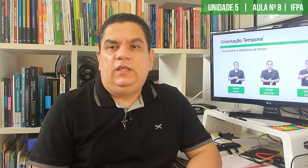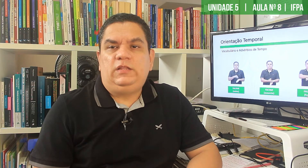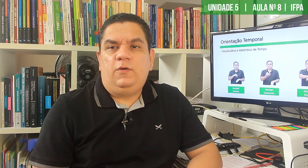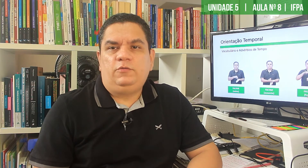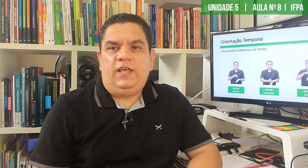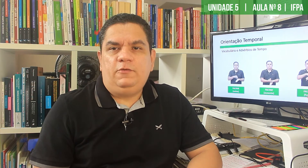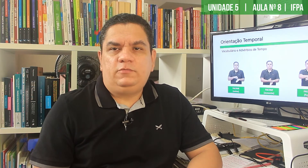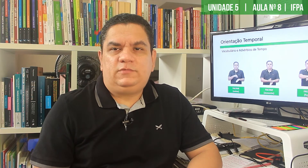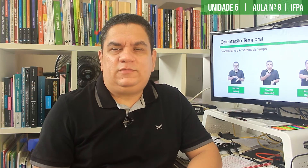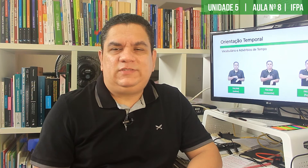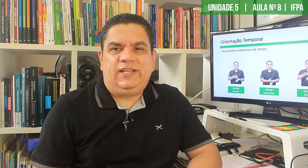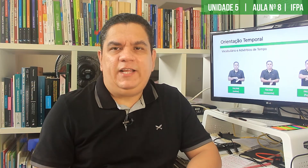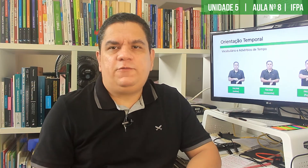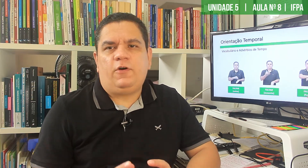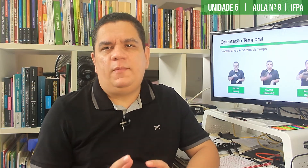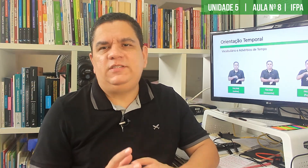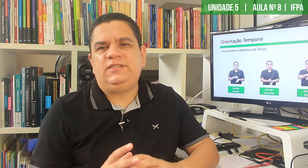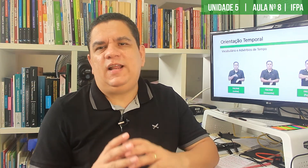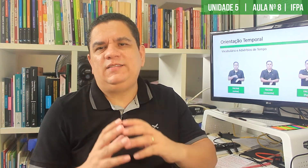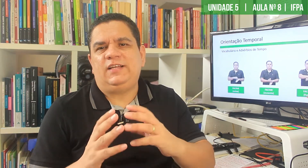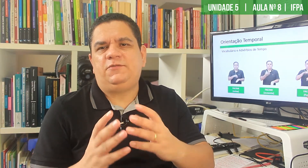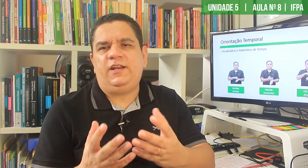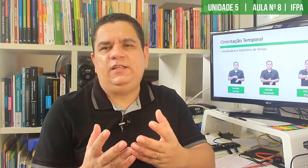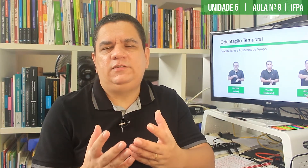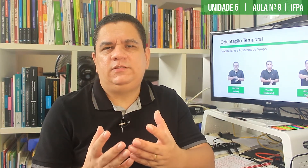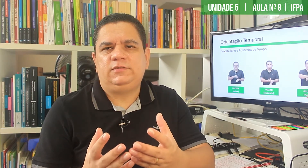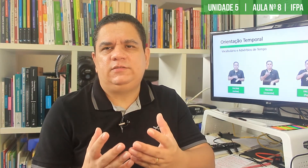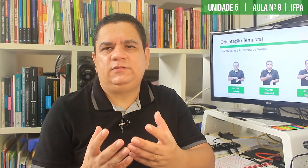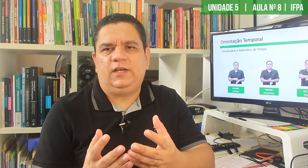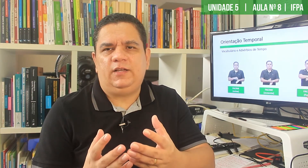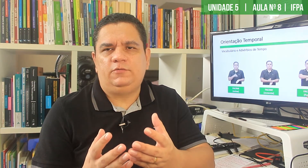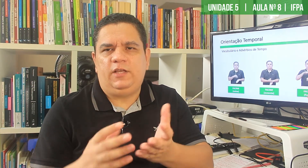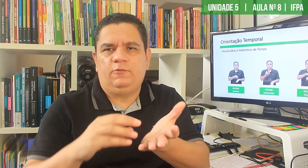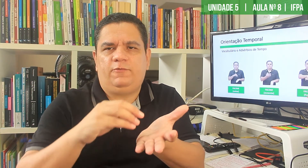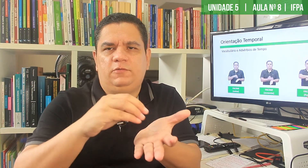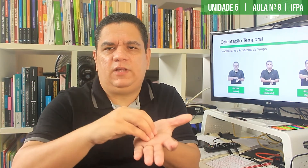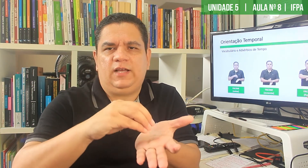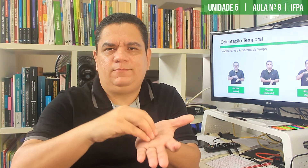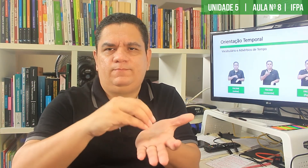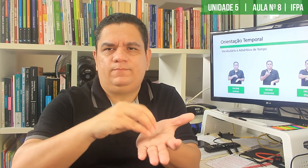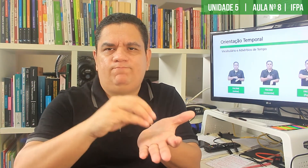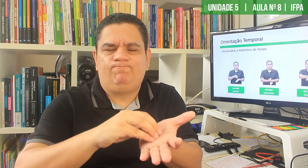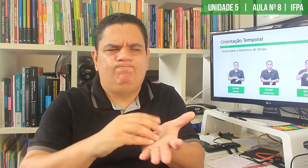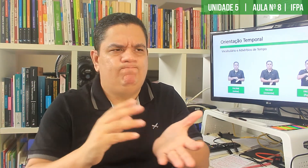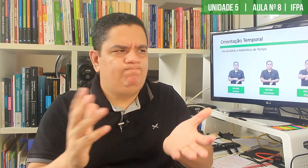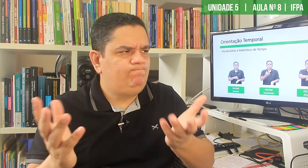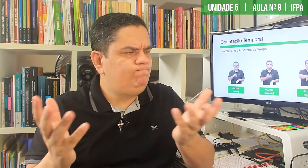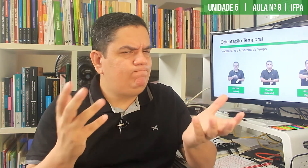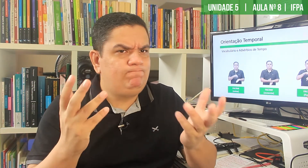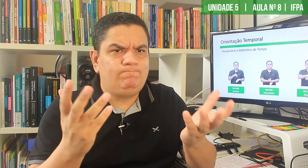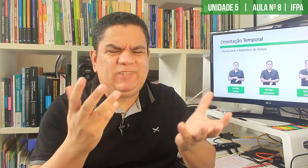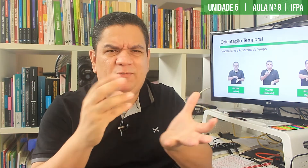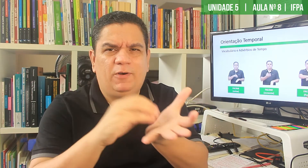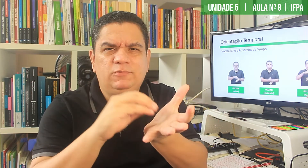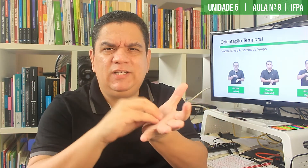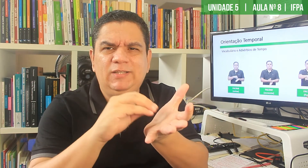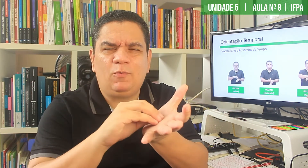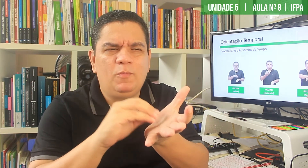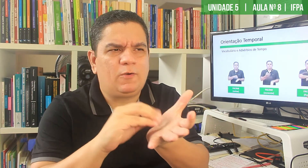Então eu tenho 3 formas de sinalizar diferentes, tá? Eu tenho faltar, Tá faltando alguma